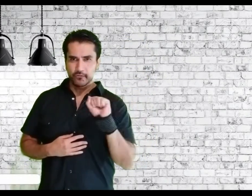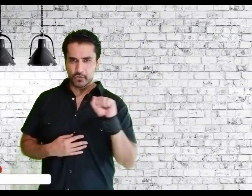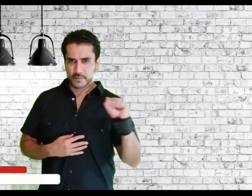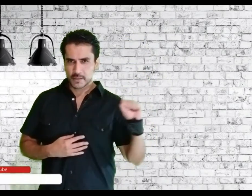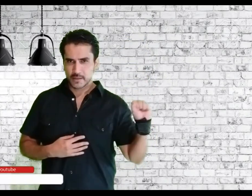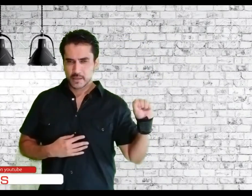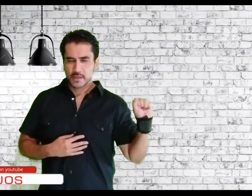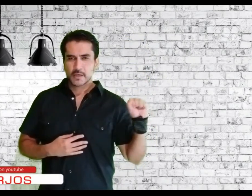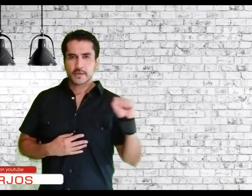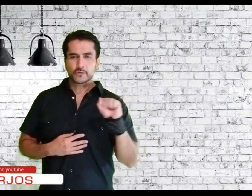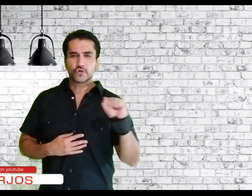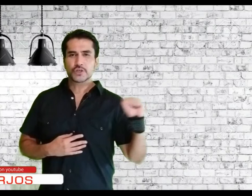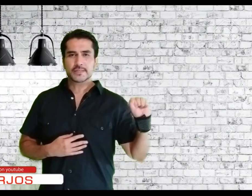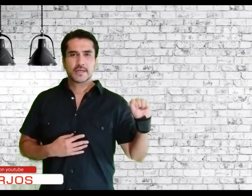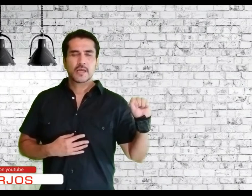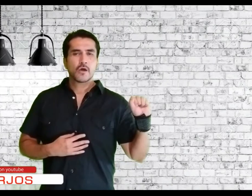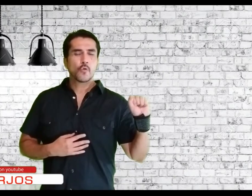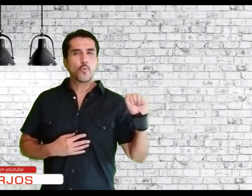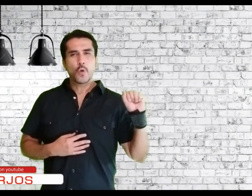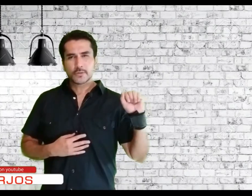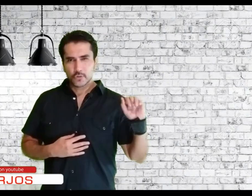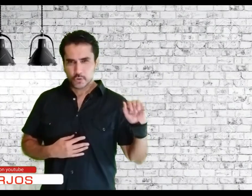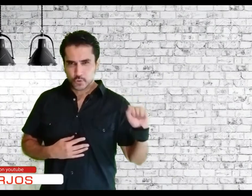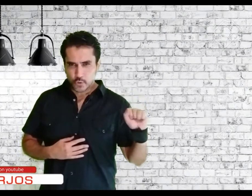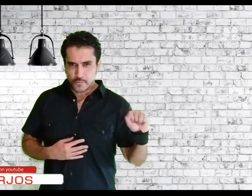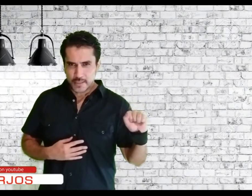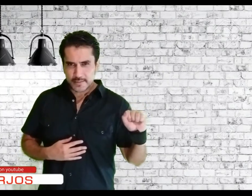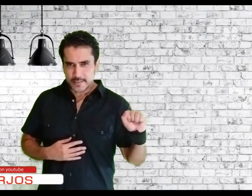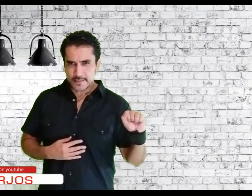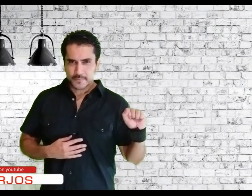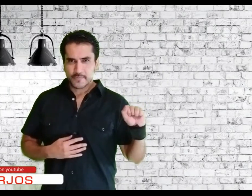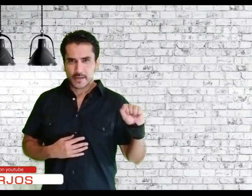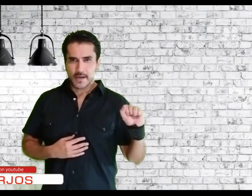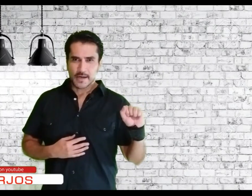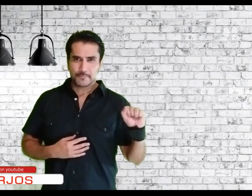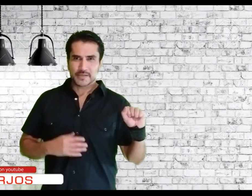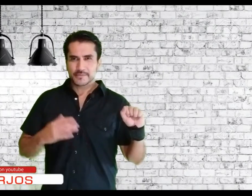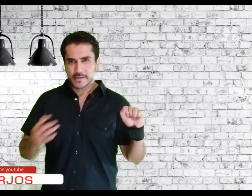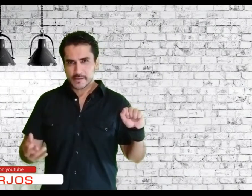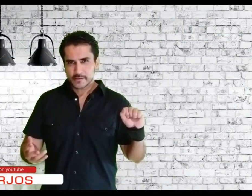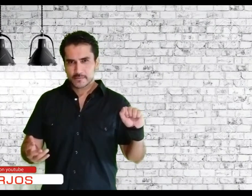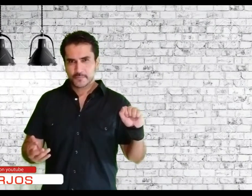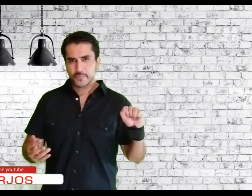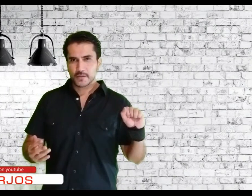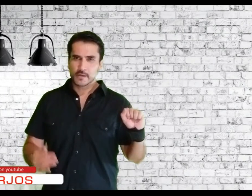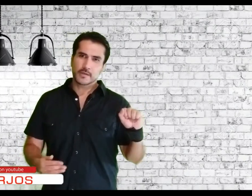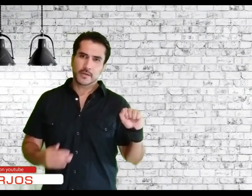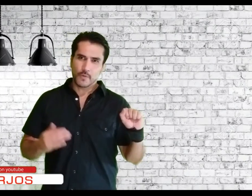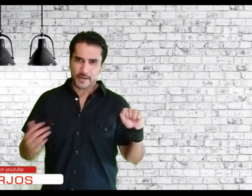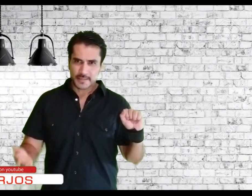forma. Entonces, cuando tú comienzas a aprender el lenguaje de